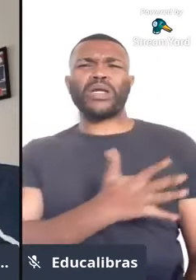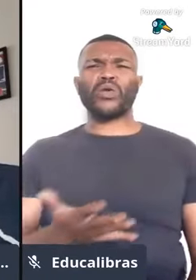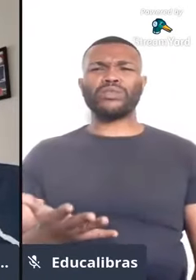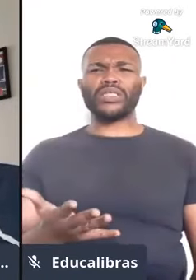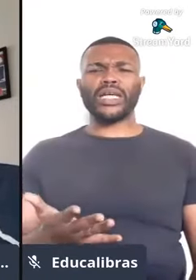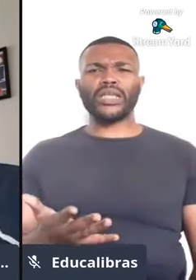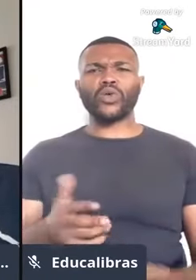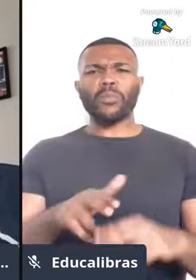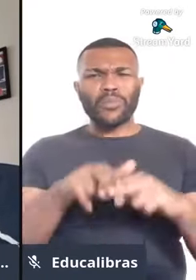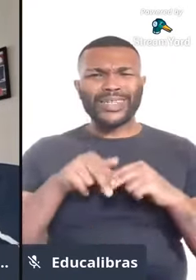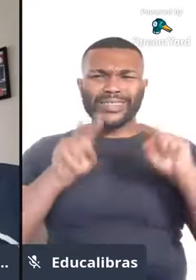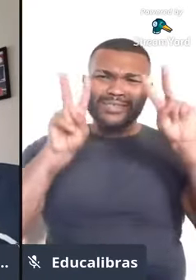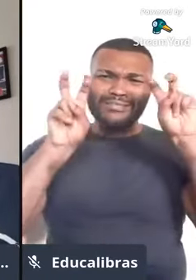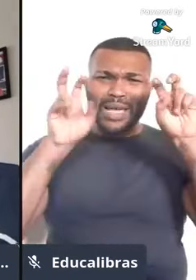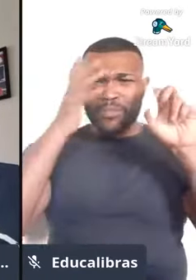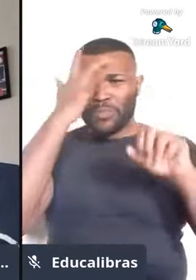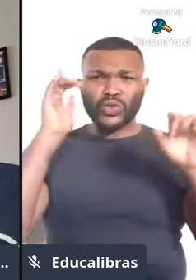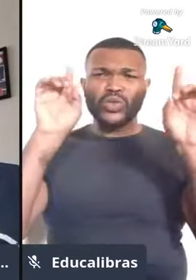agenda?